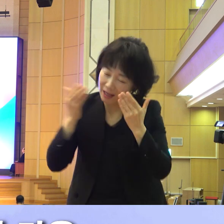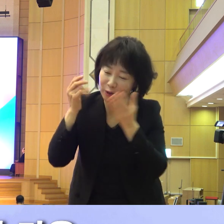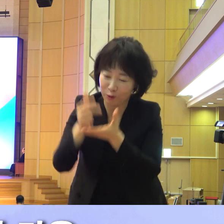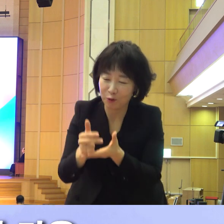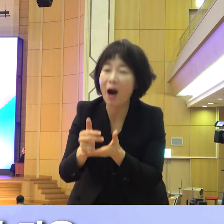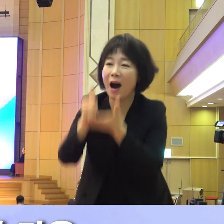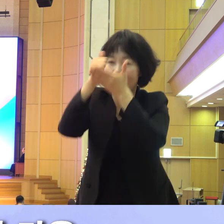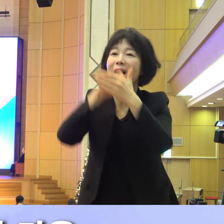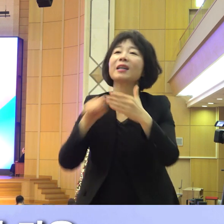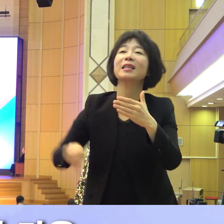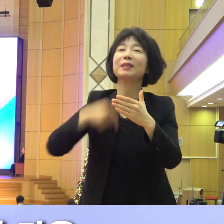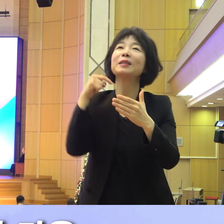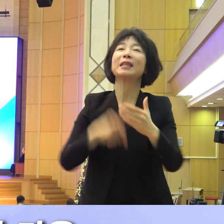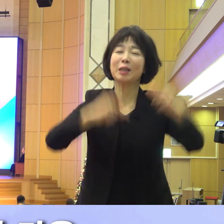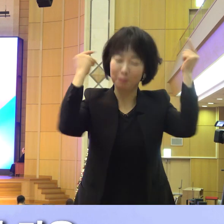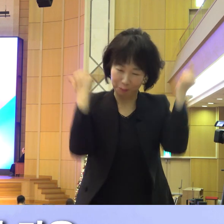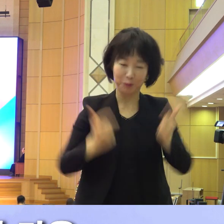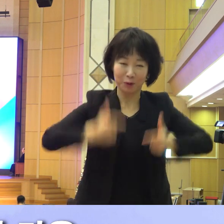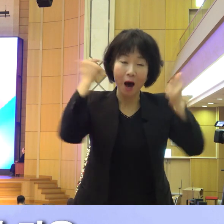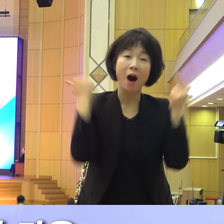더하네. 나 주와 늘